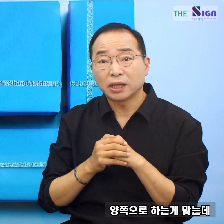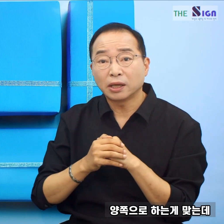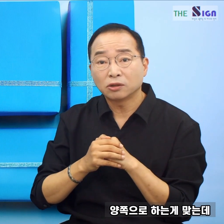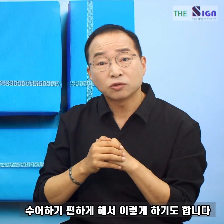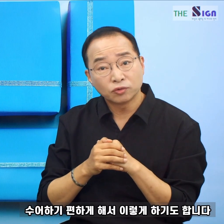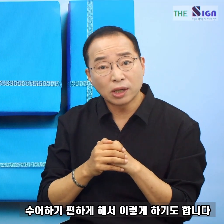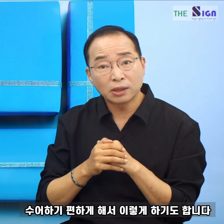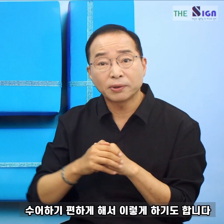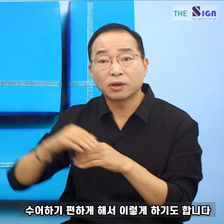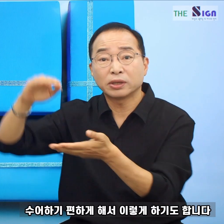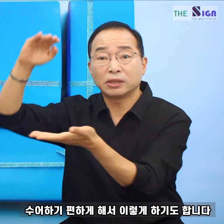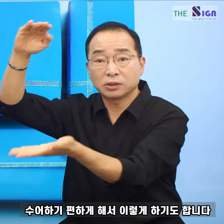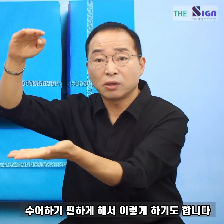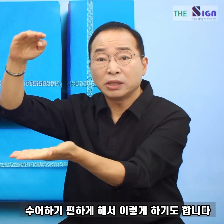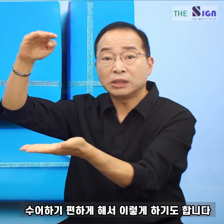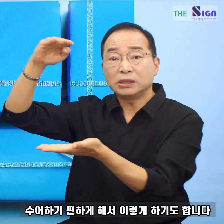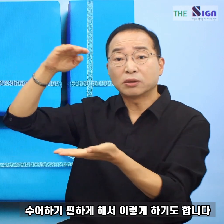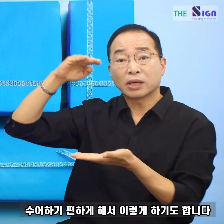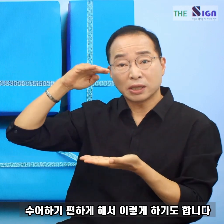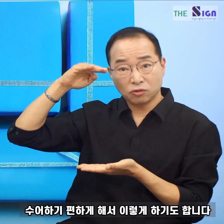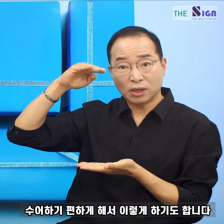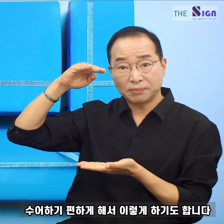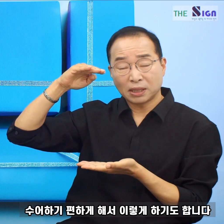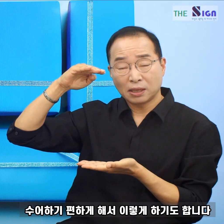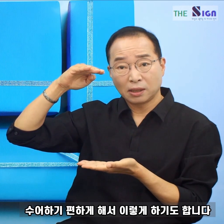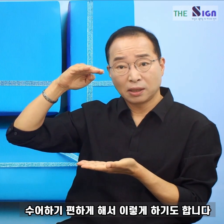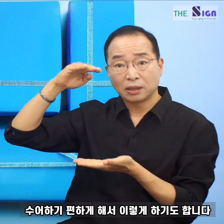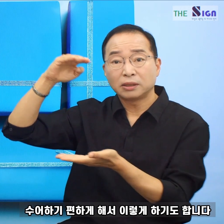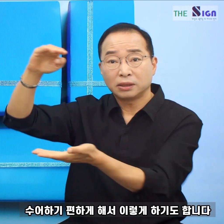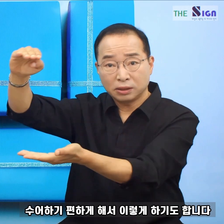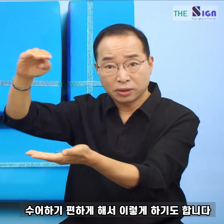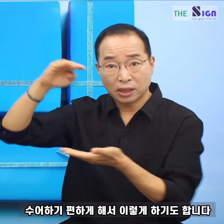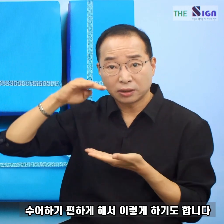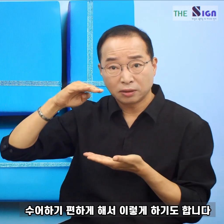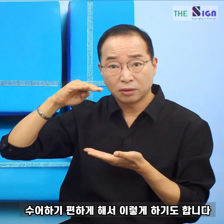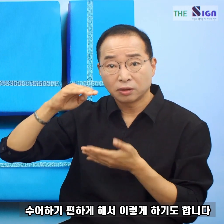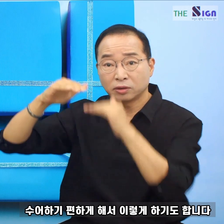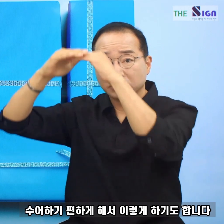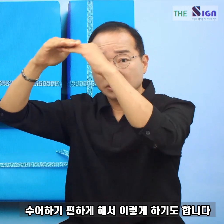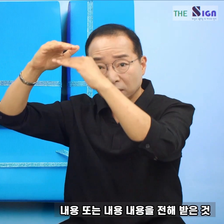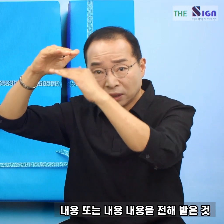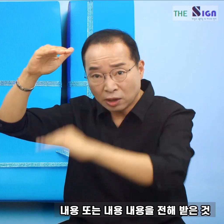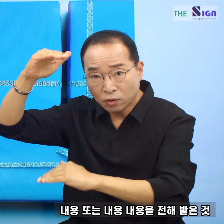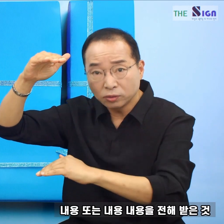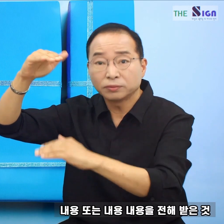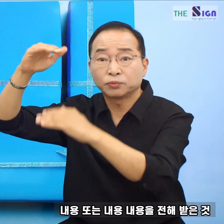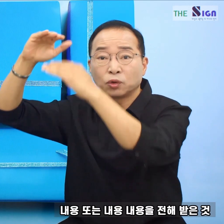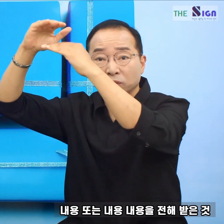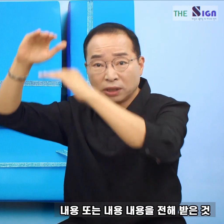맞는데 수하기 편하게 해서 이렇게 하기도 합니다. 이렇게 하는 거. 내용 또는